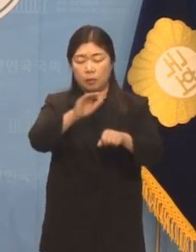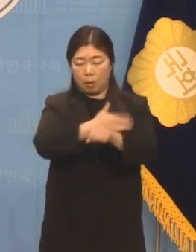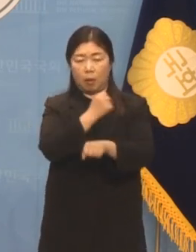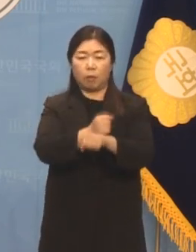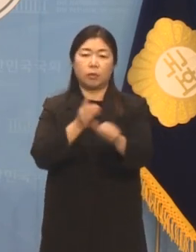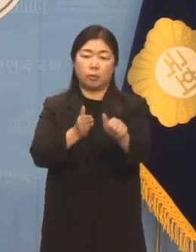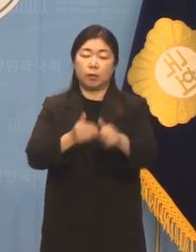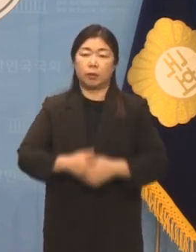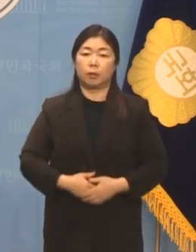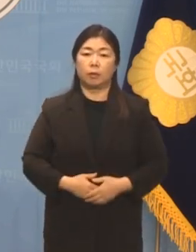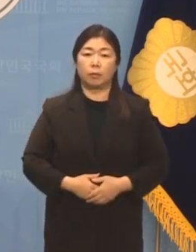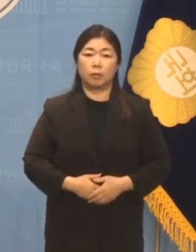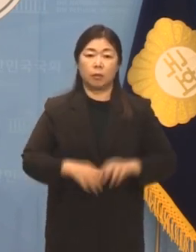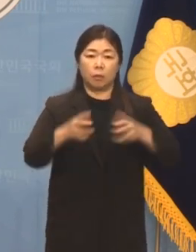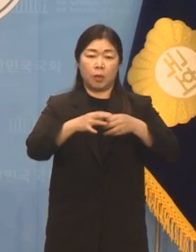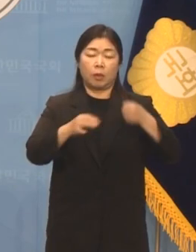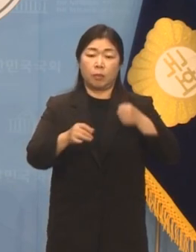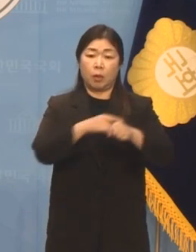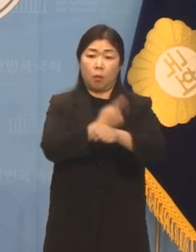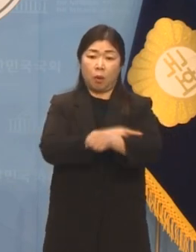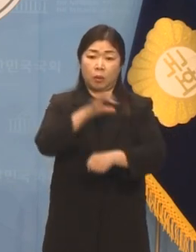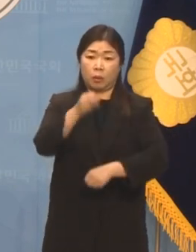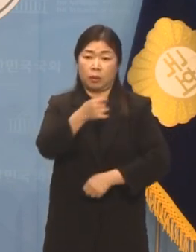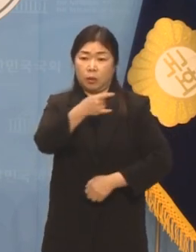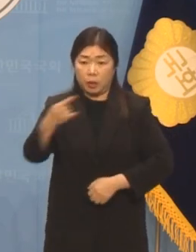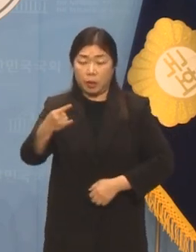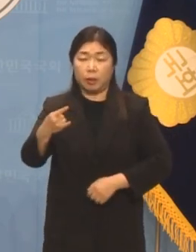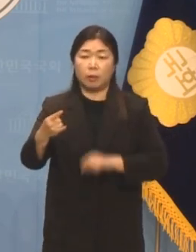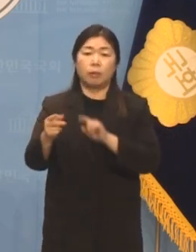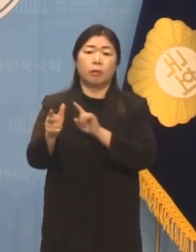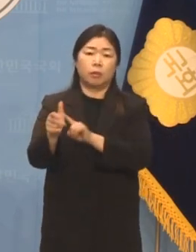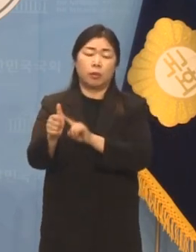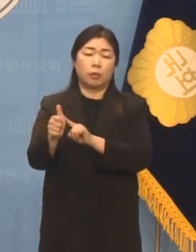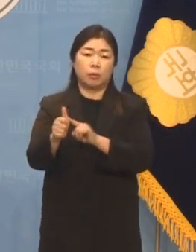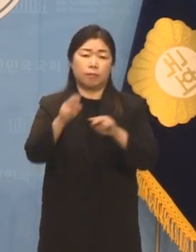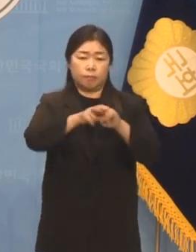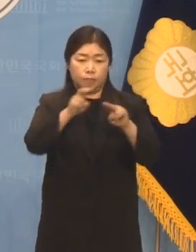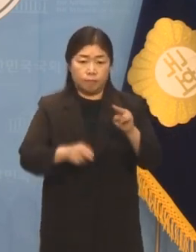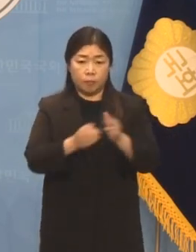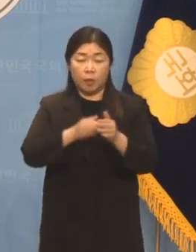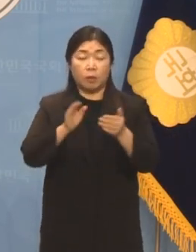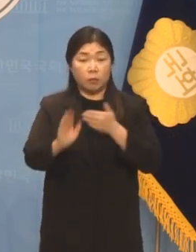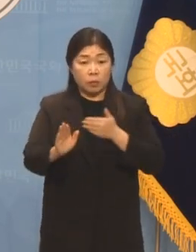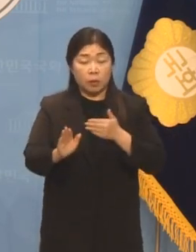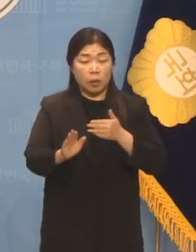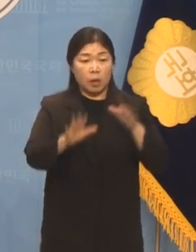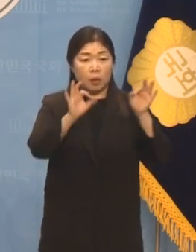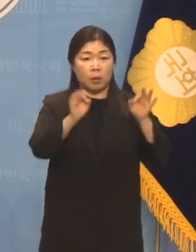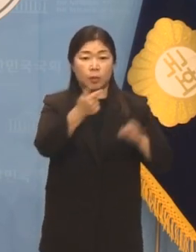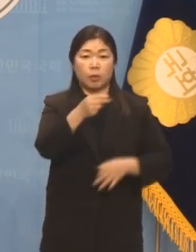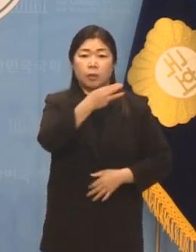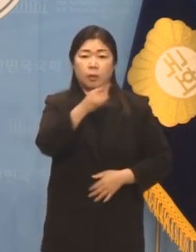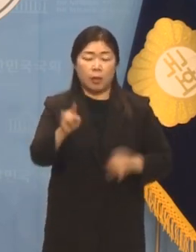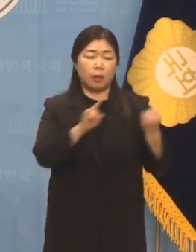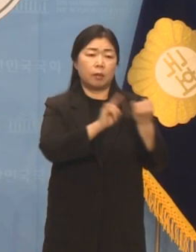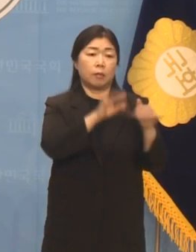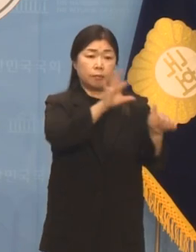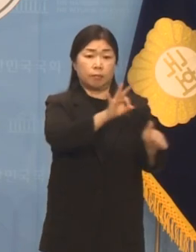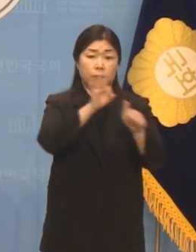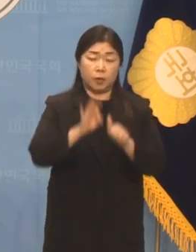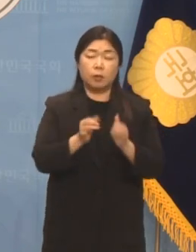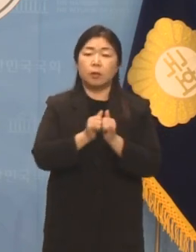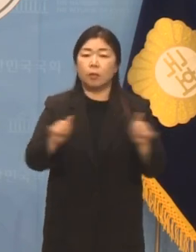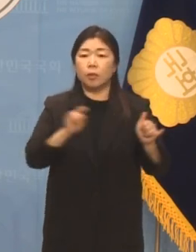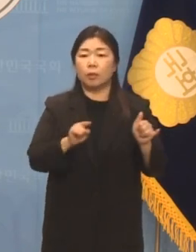국민의 임 권은이 의원의 비례 대표직을 물려받은 김근태 승계인은 혐 언행을 일삼아온 구